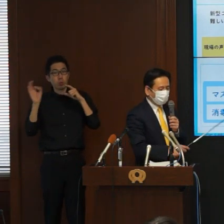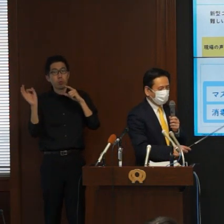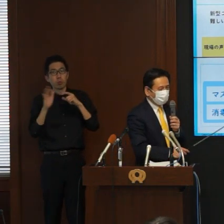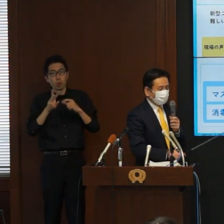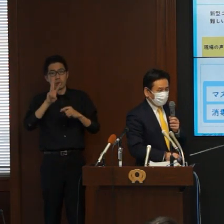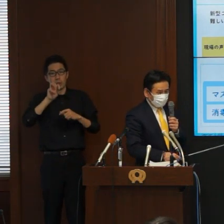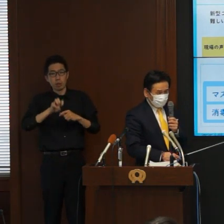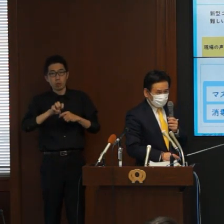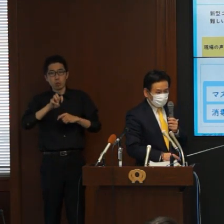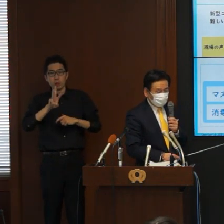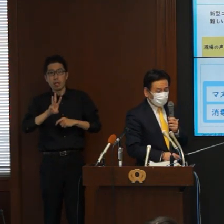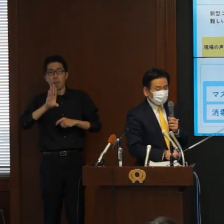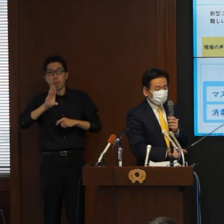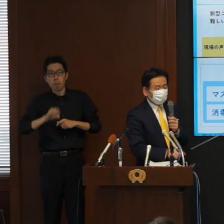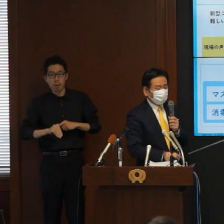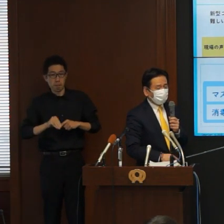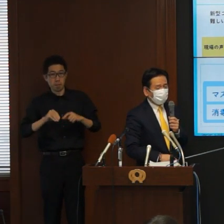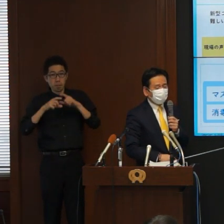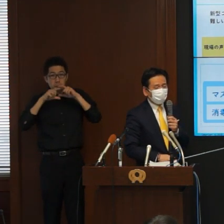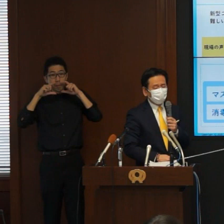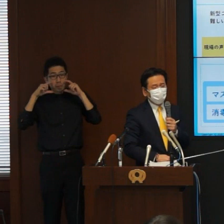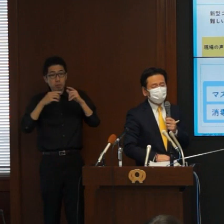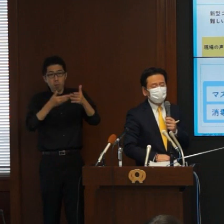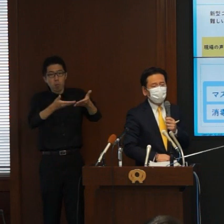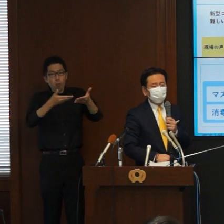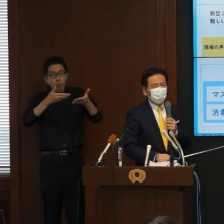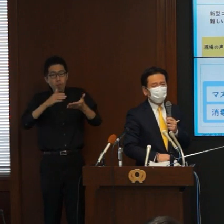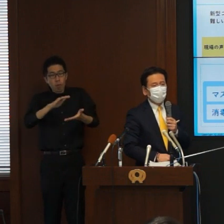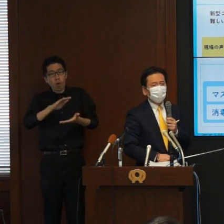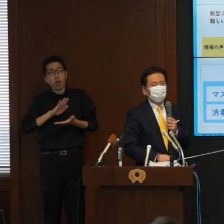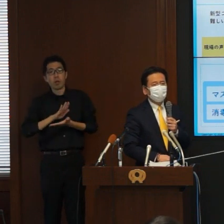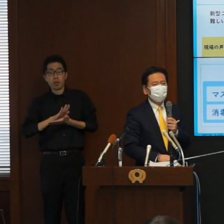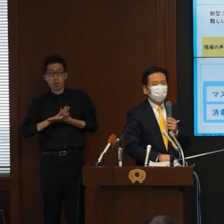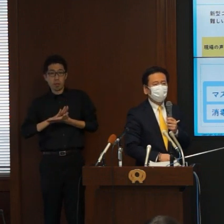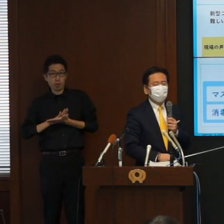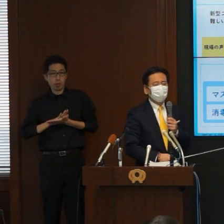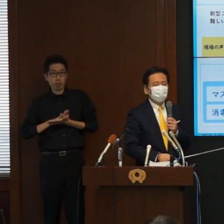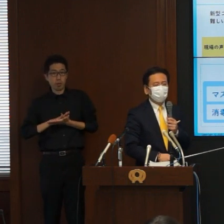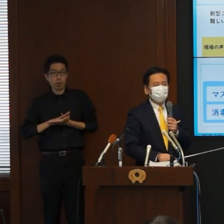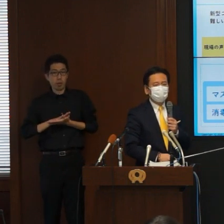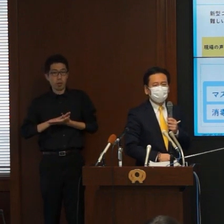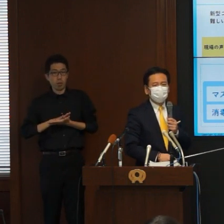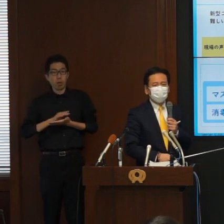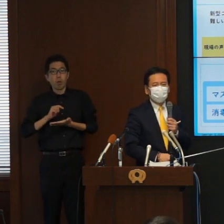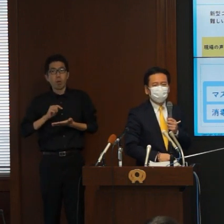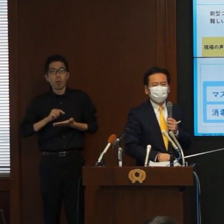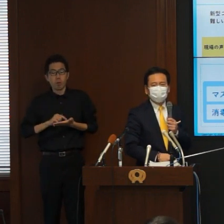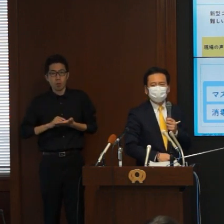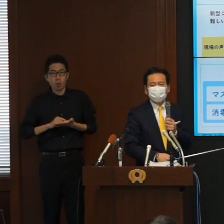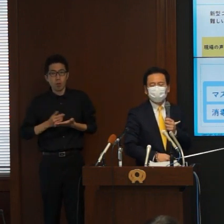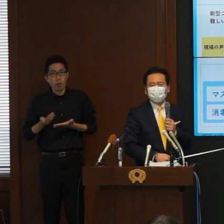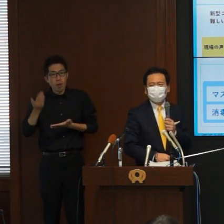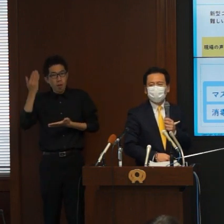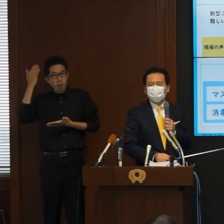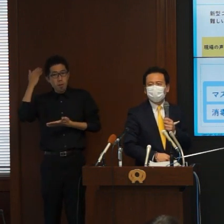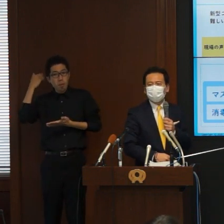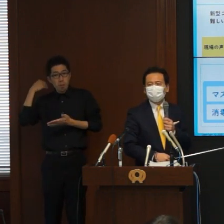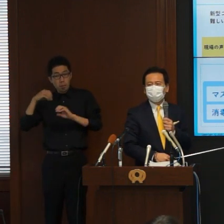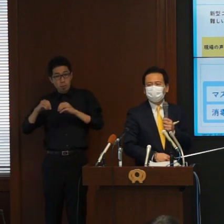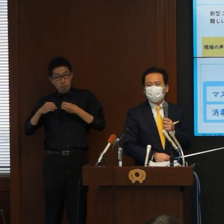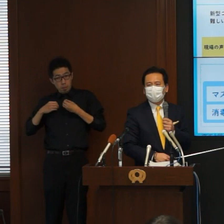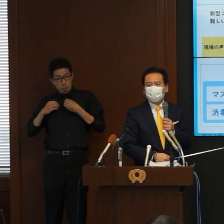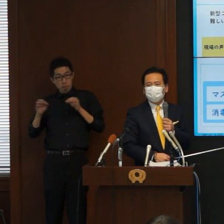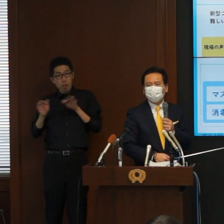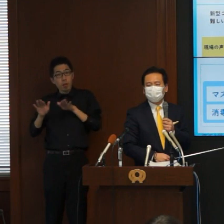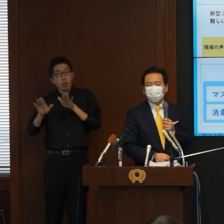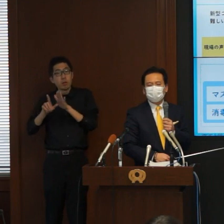償で、などでいただいておりますけれども、特に本当に最初の頃のマスクが足りない自